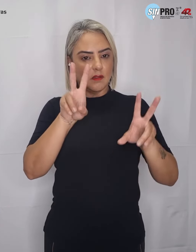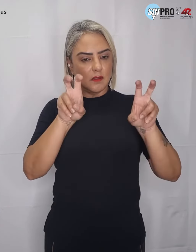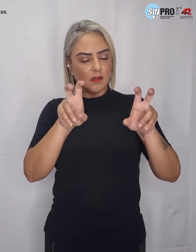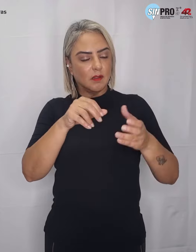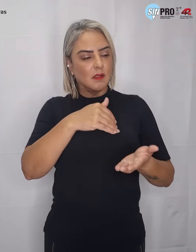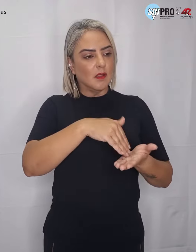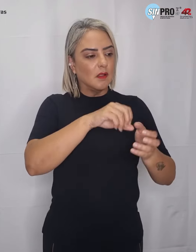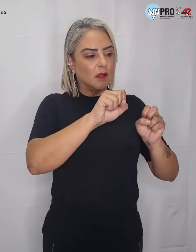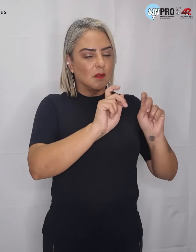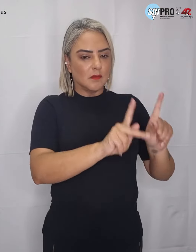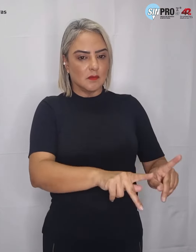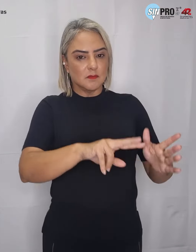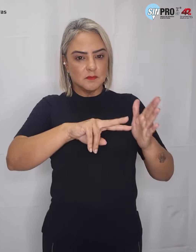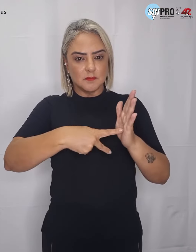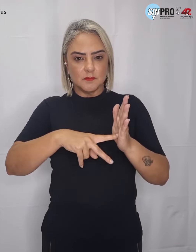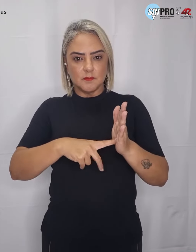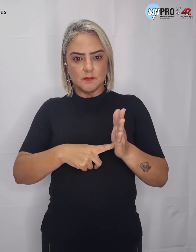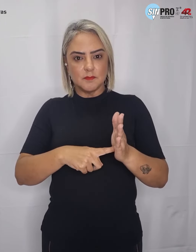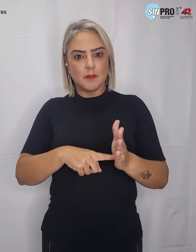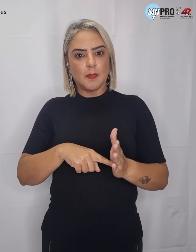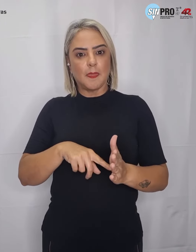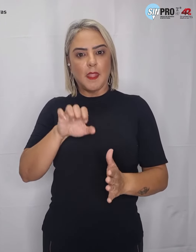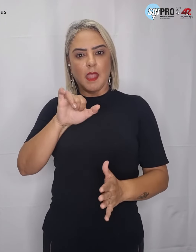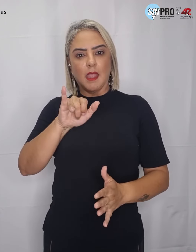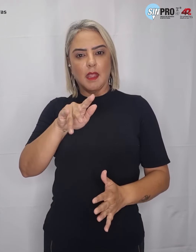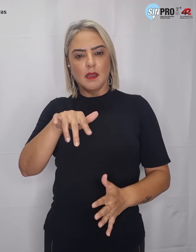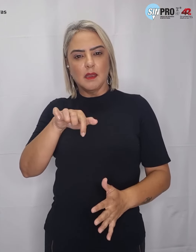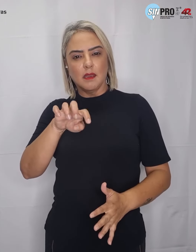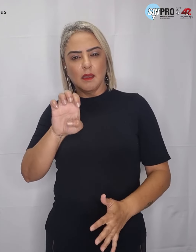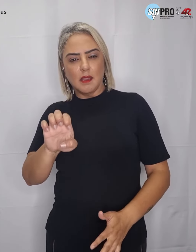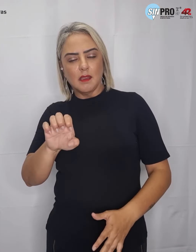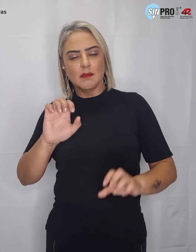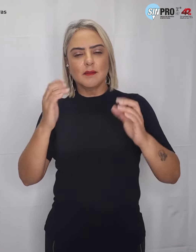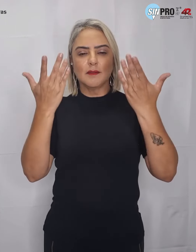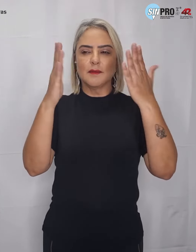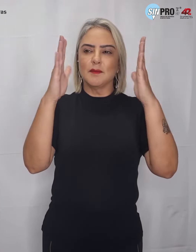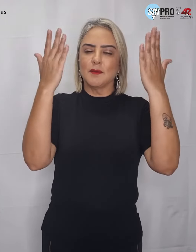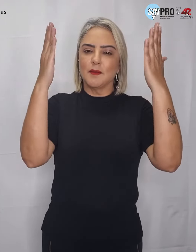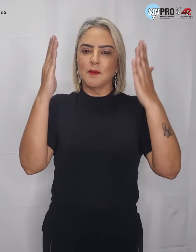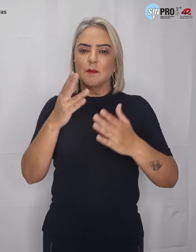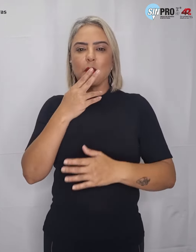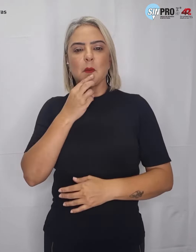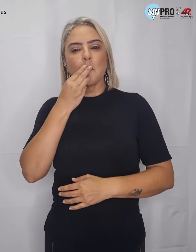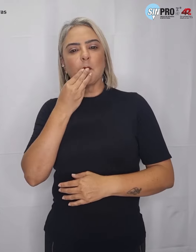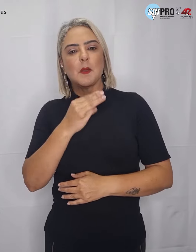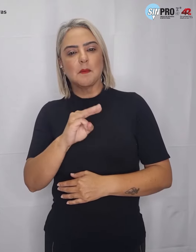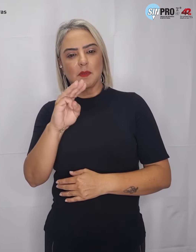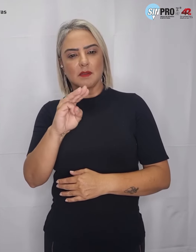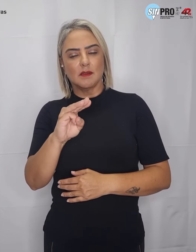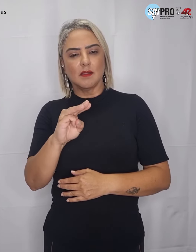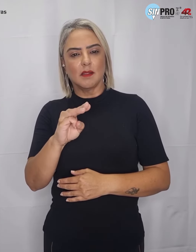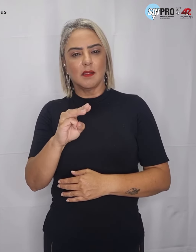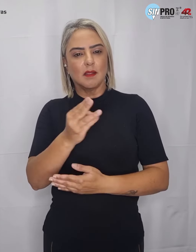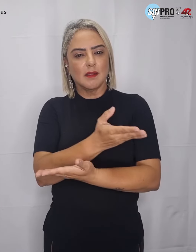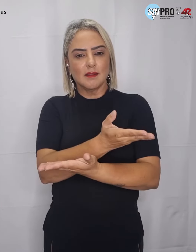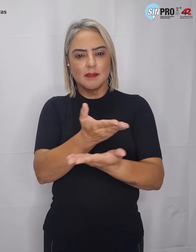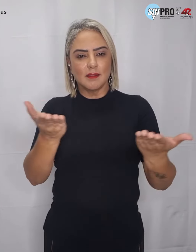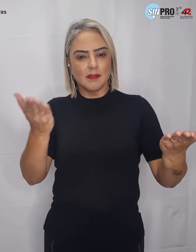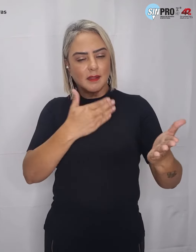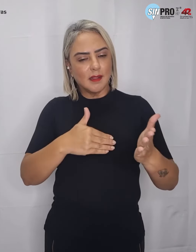para Aposentados do Sindicato, Elineide Rodrigues comemora com um recado. Desejo a todos e todas